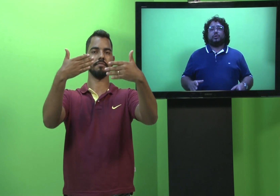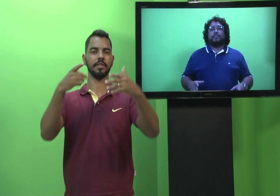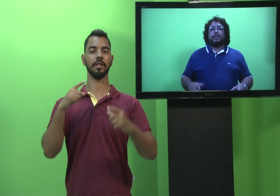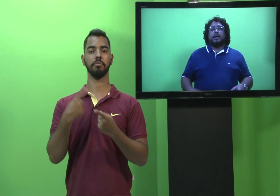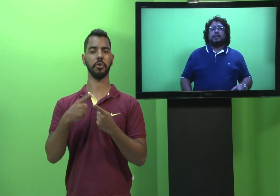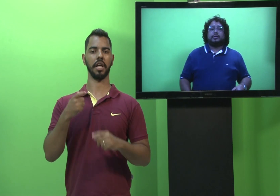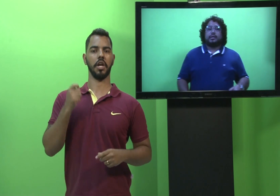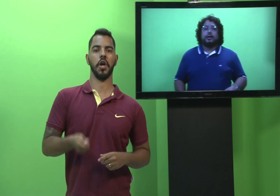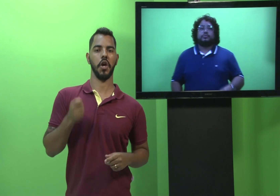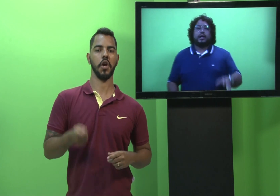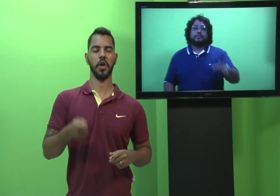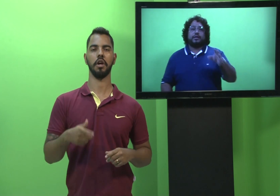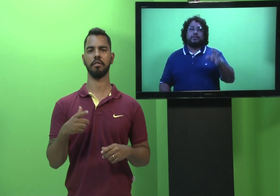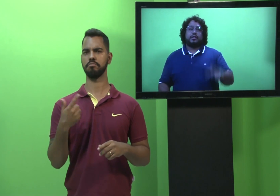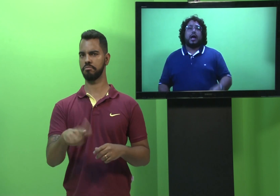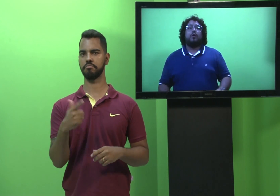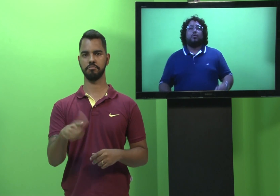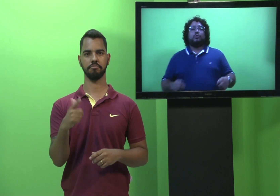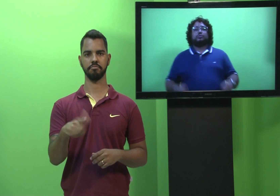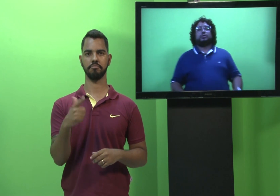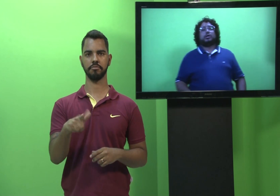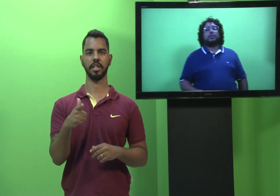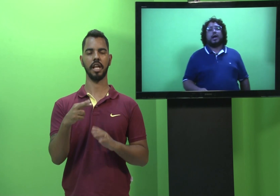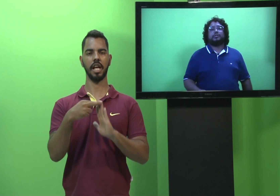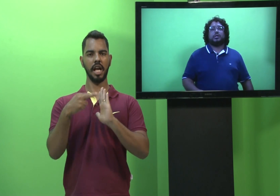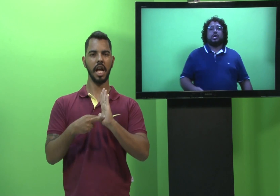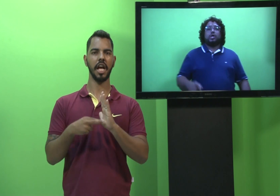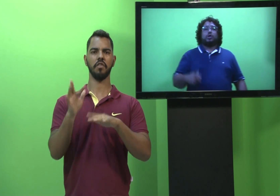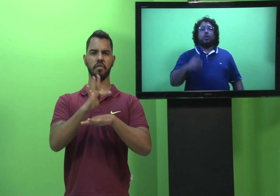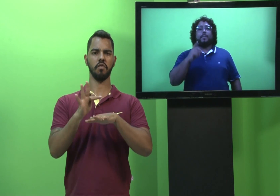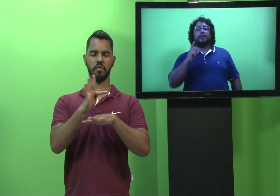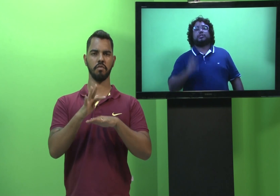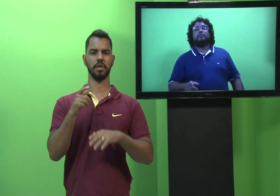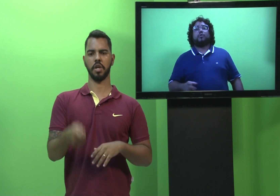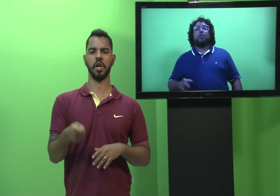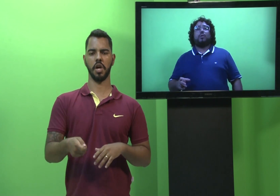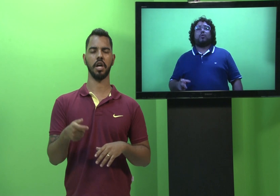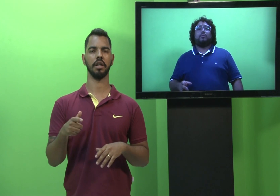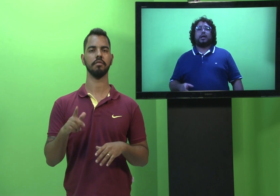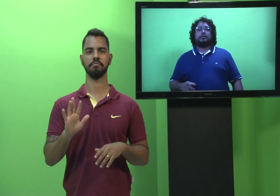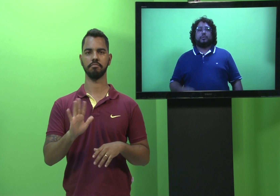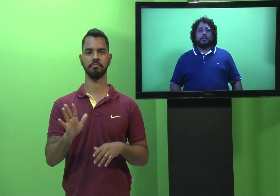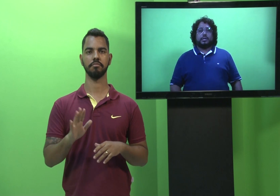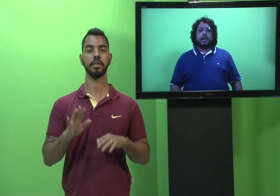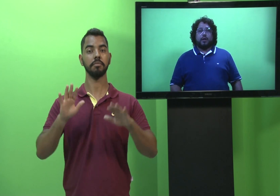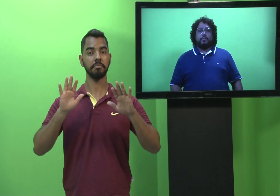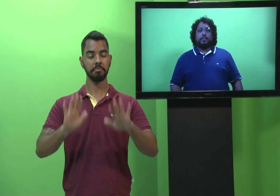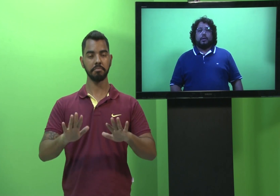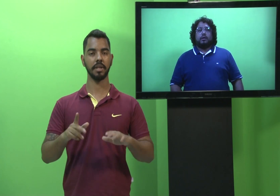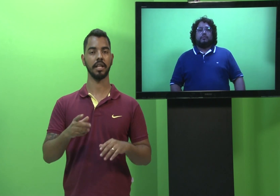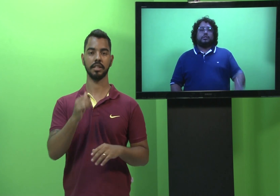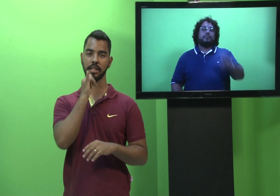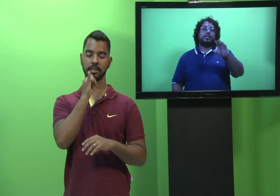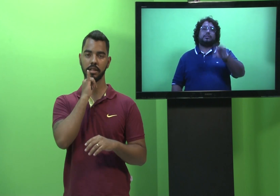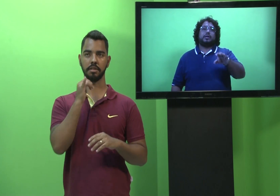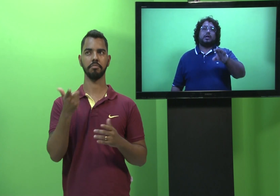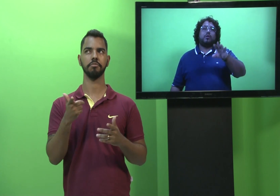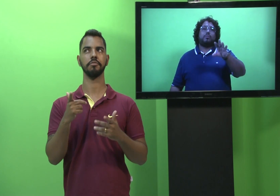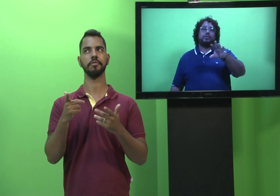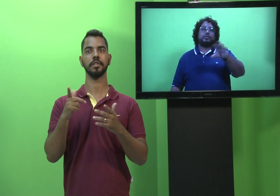estrutura. Entretanto, deve-se evitar o uso de linguagem incompatível com uma comunicação empresarial. Vejamos a seguir algumas